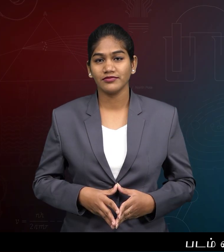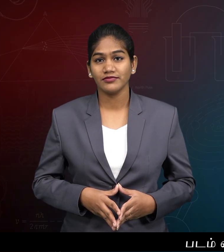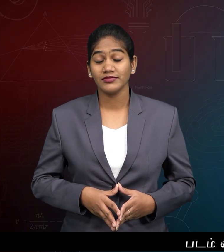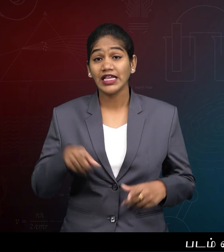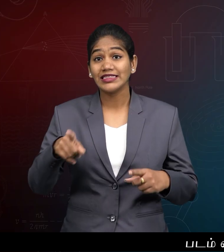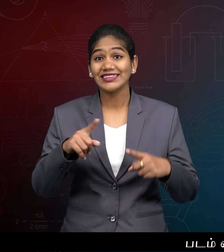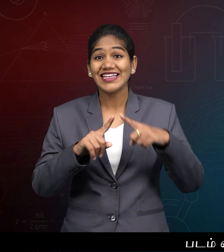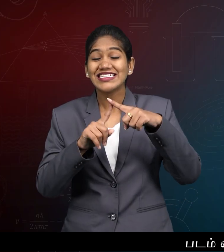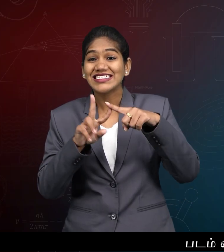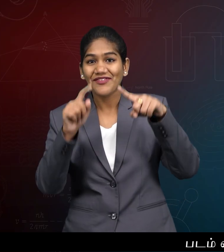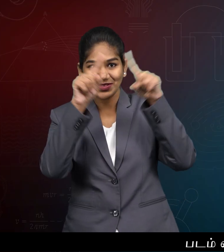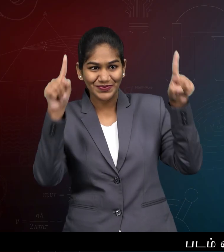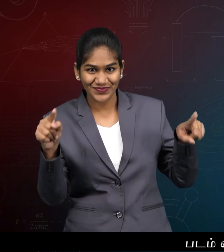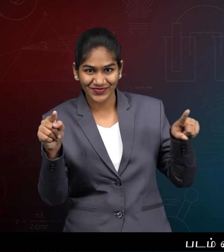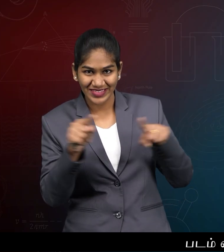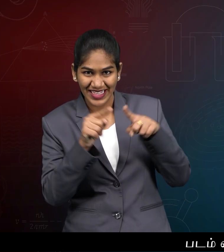படம் ஏன் சிதைகிறது?